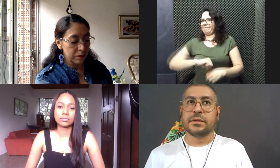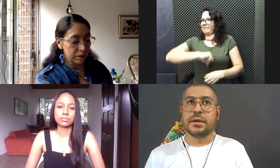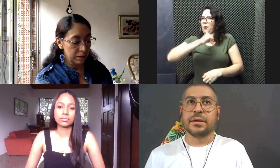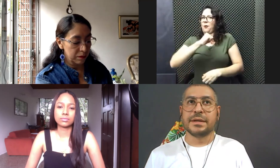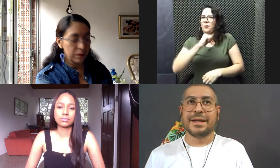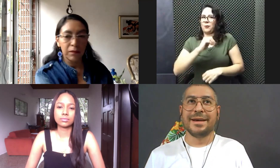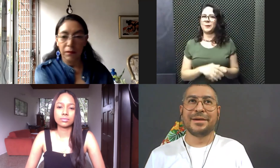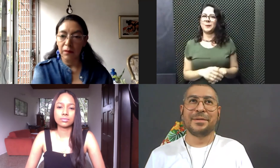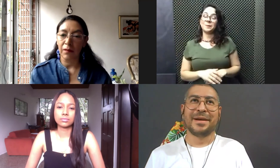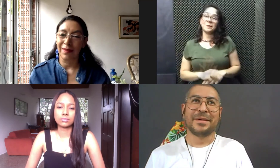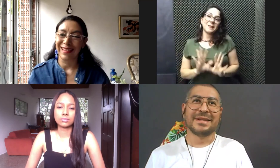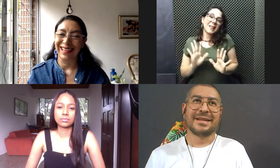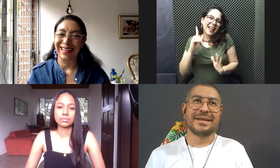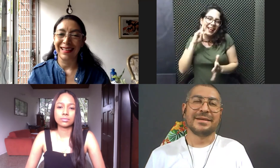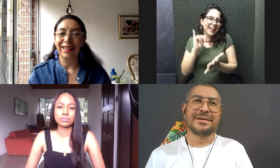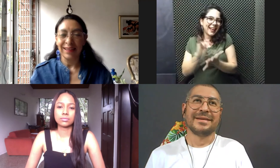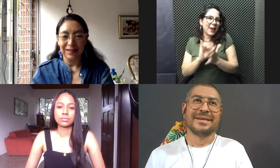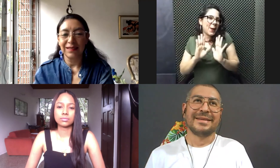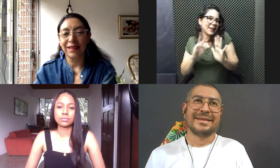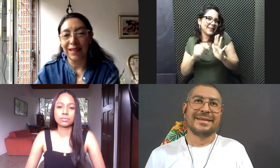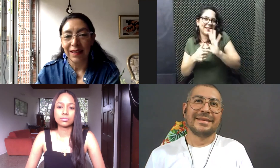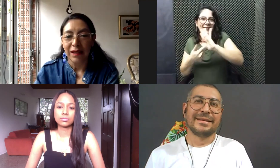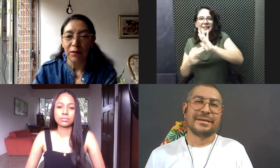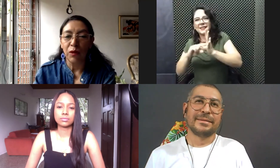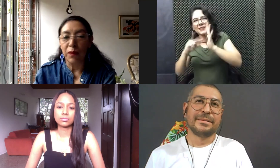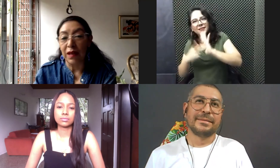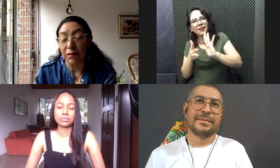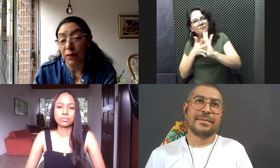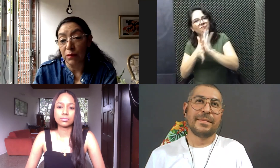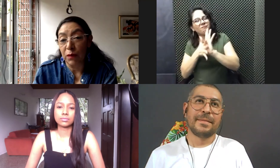Listo, eso creo que sería como la presentación.